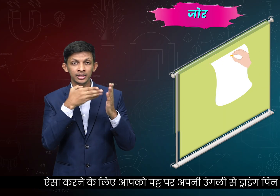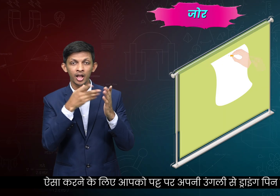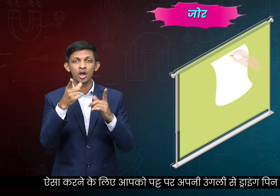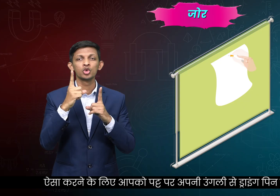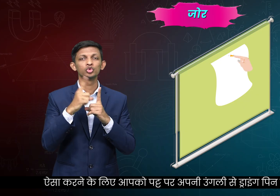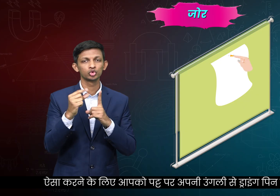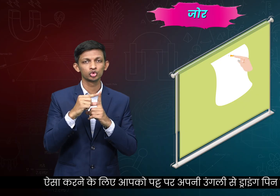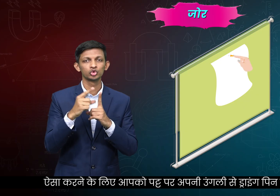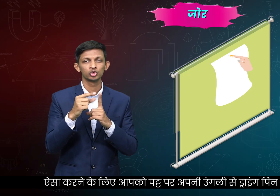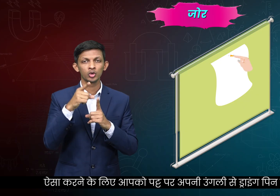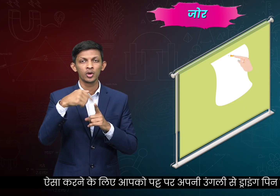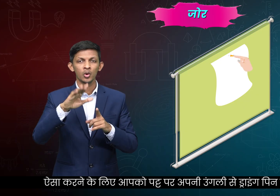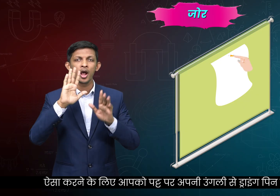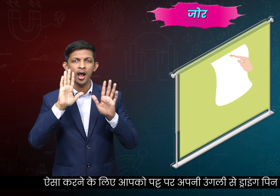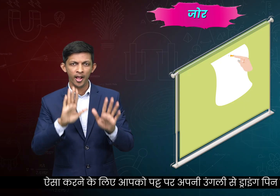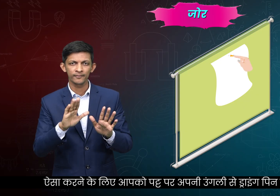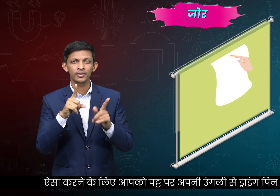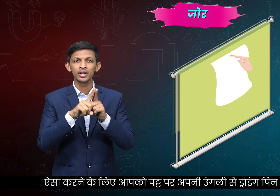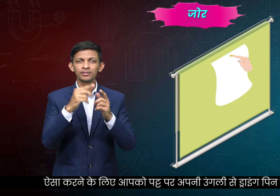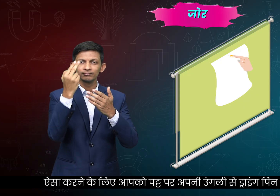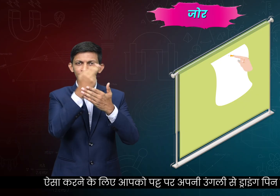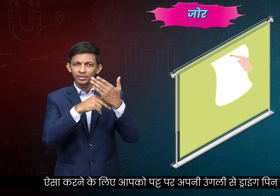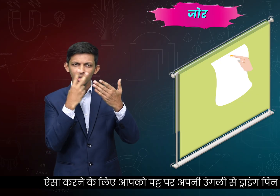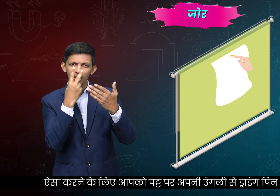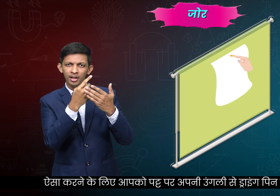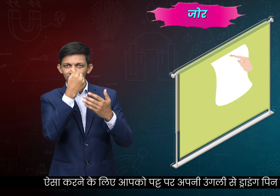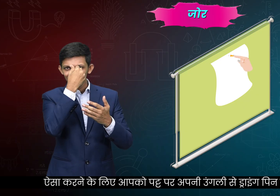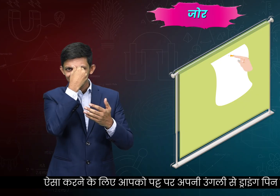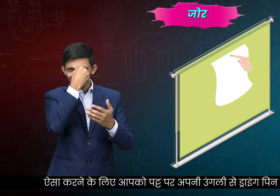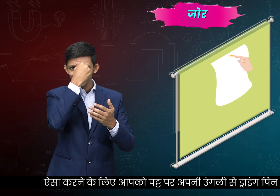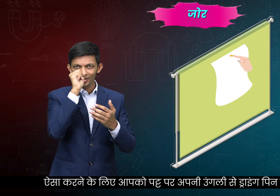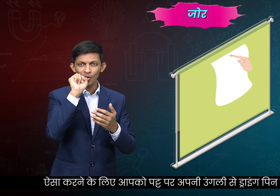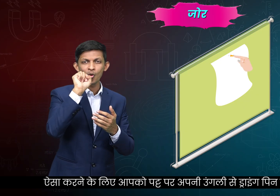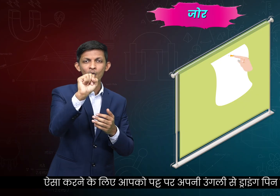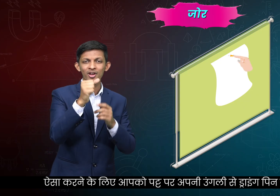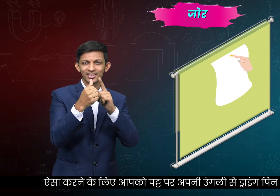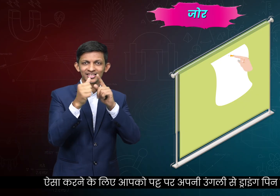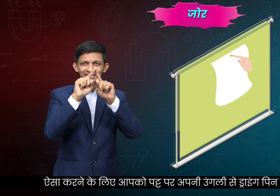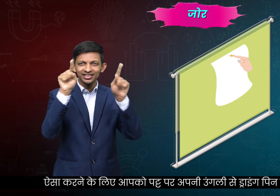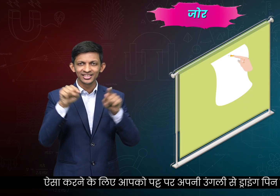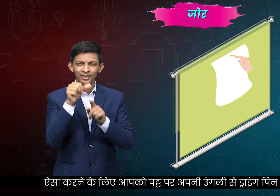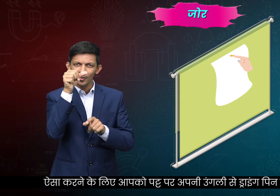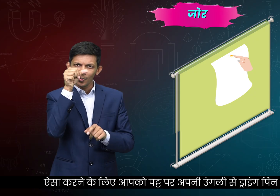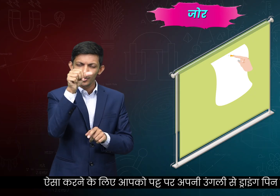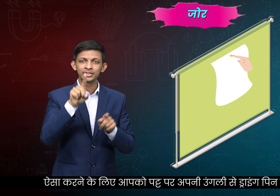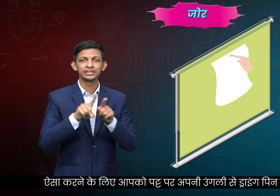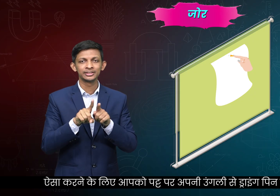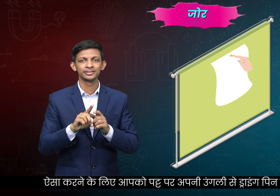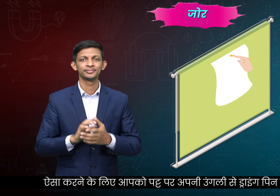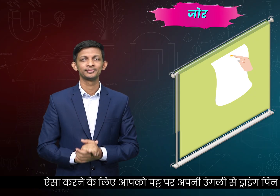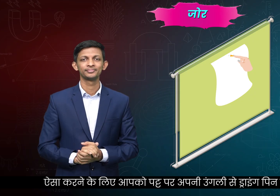के लिए आपको पट्टा पर अपनी उंगली से ड्राइंग पिन दबानी